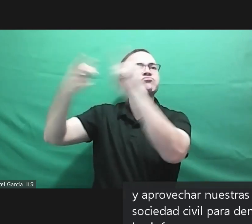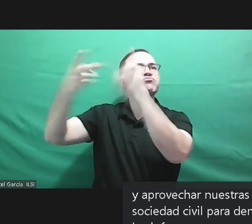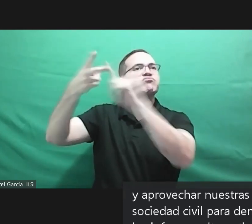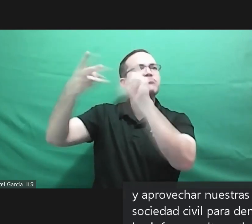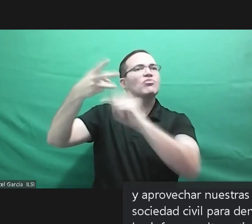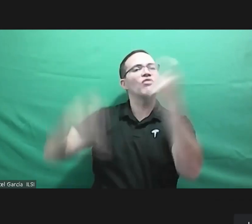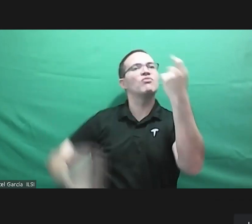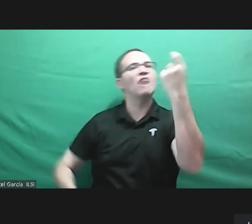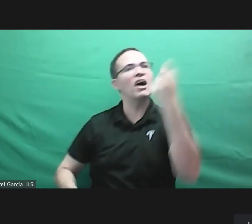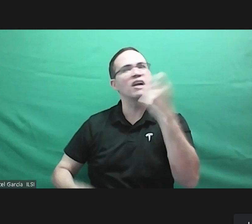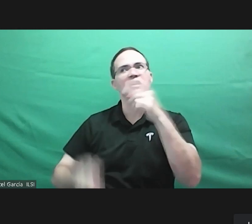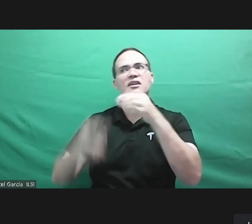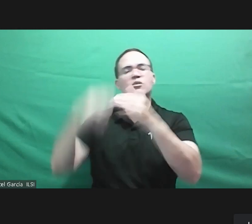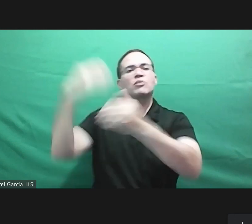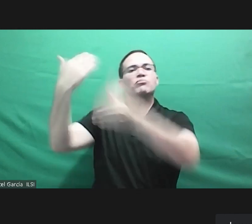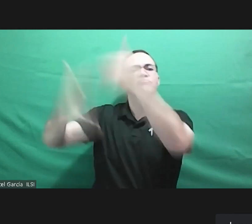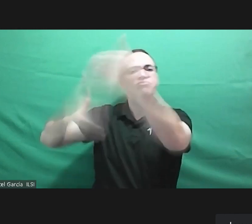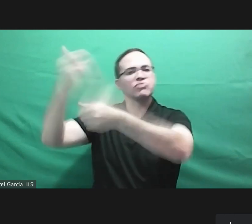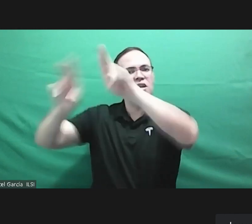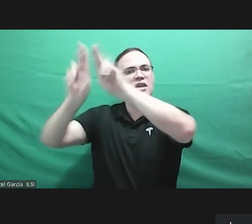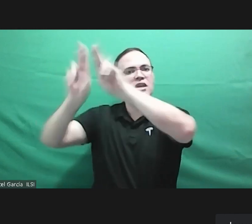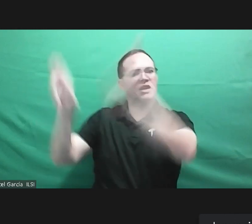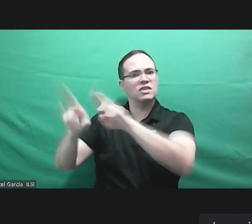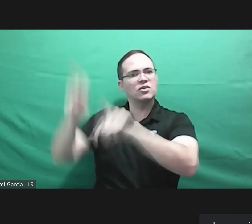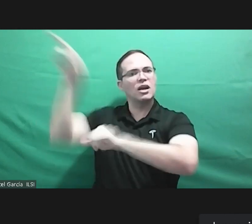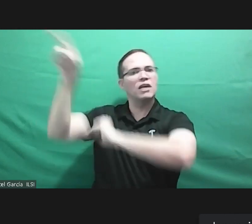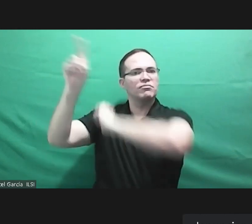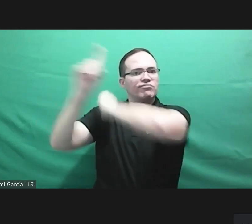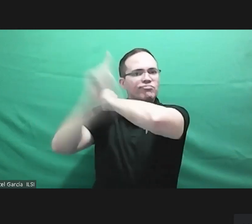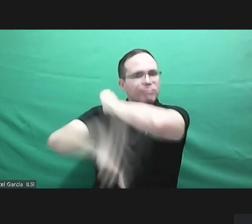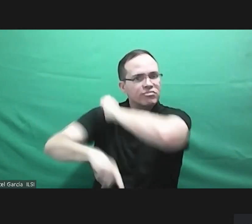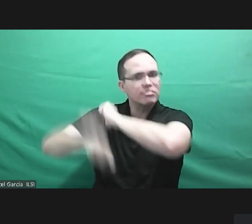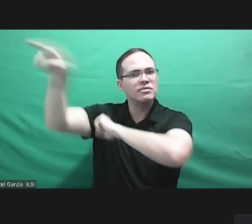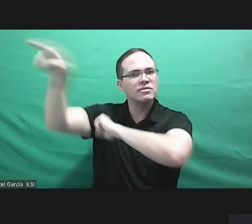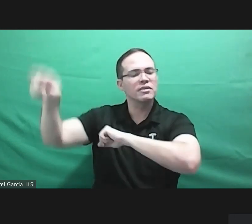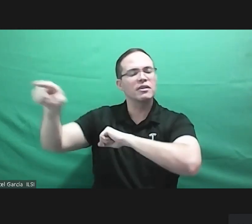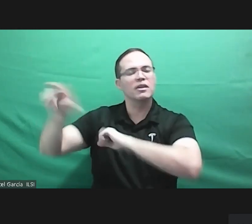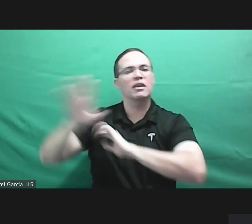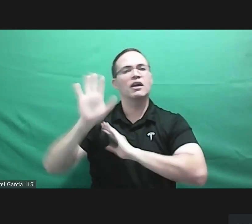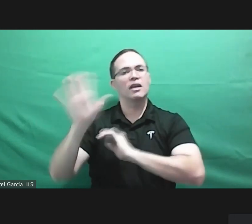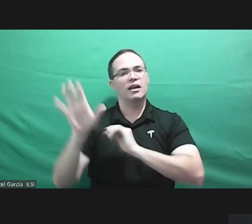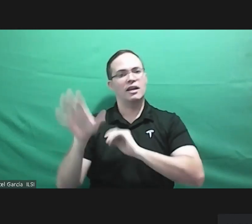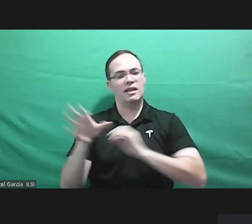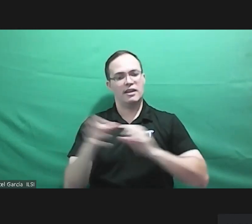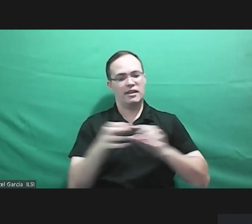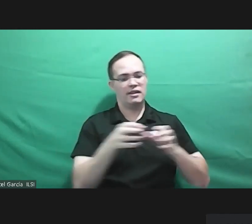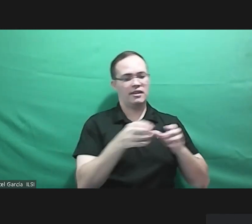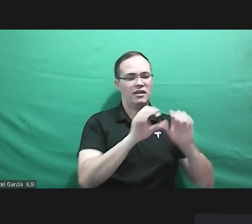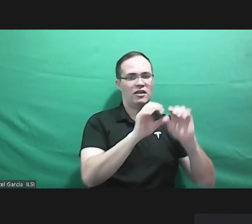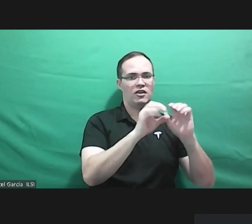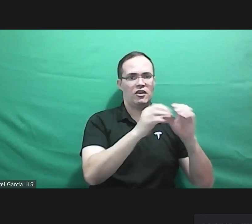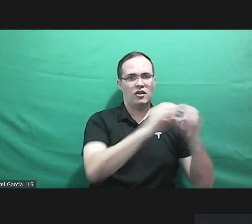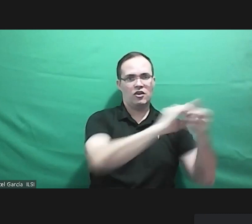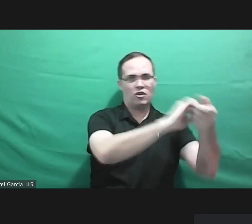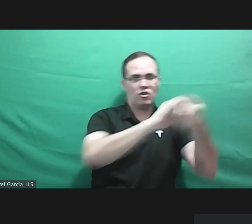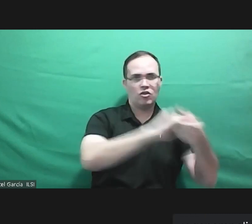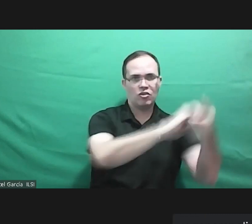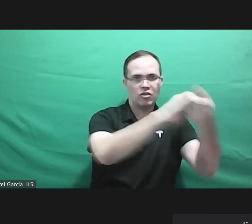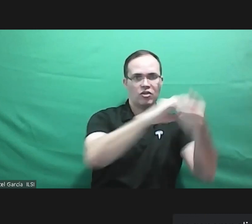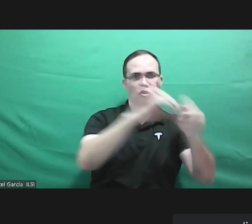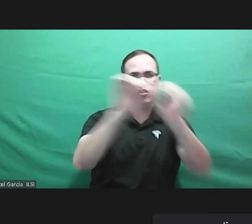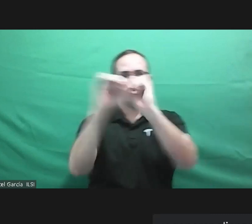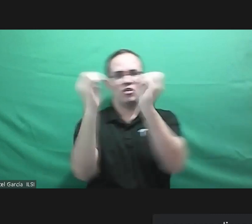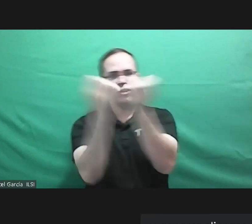pronunciamientos internacionales al respecto. Generar alianzas con organizaciones que trabajen temas de datos y a su